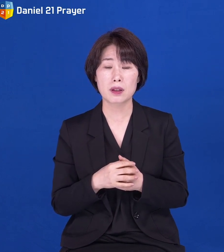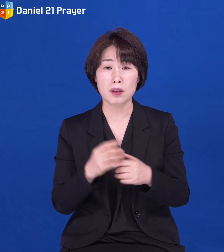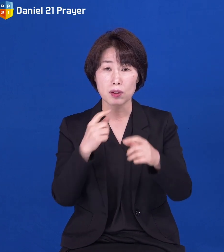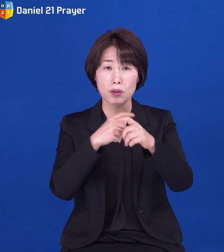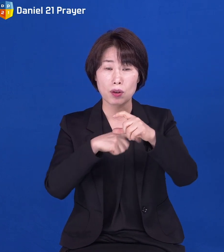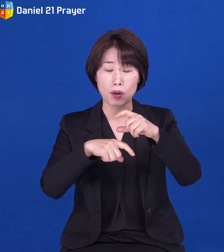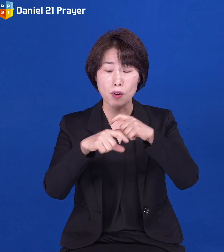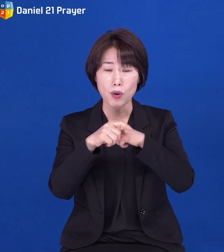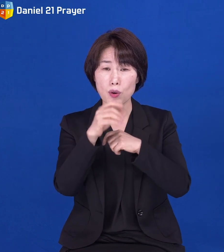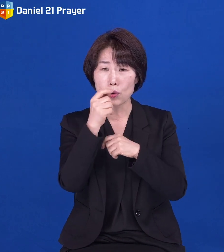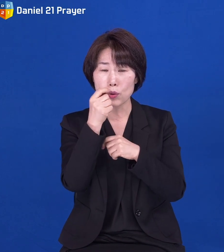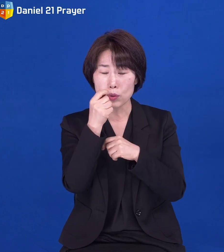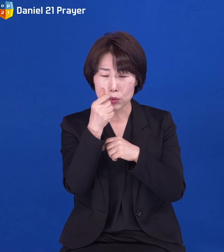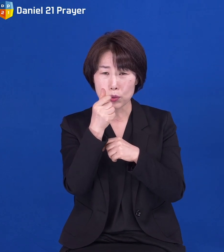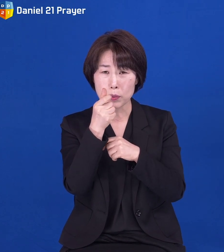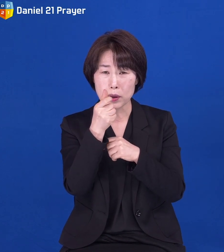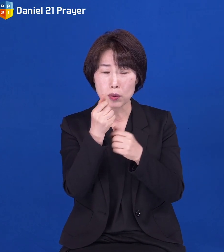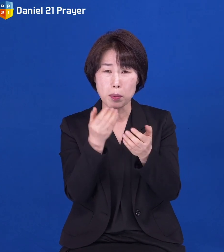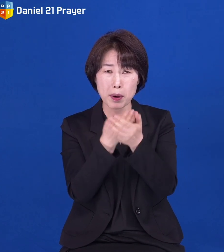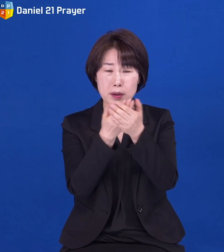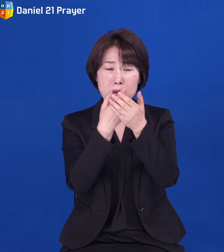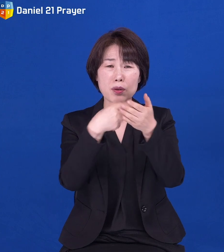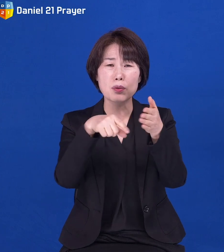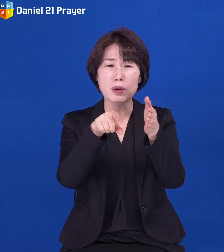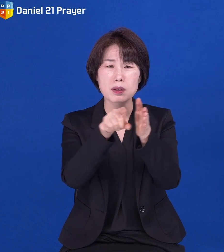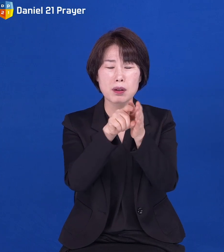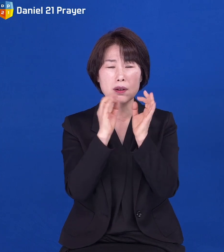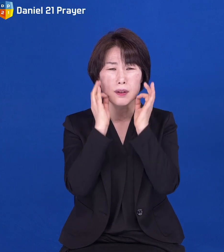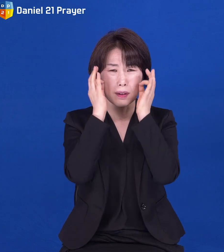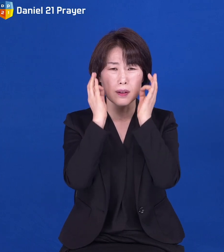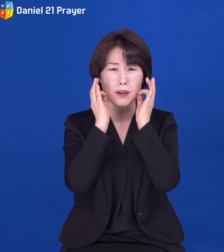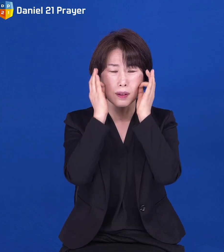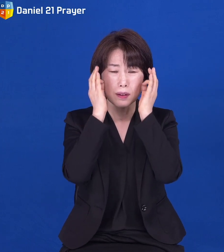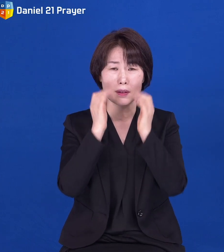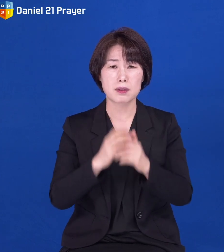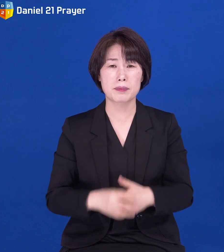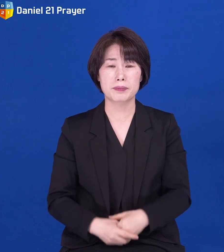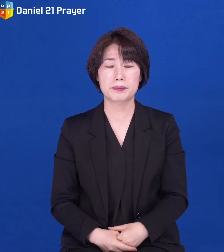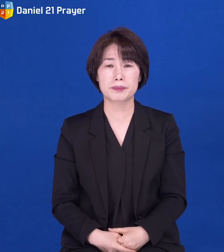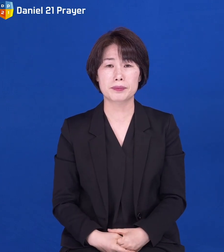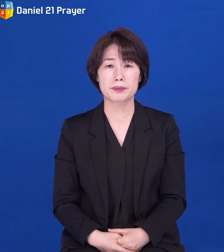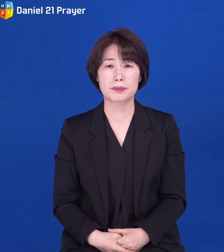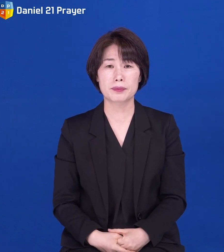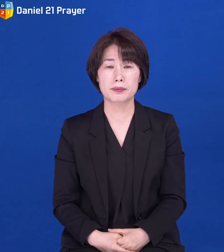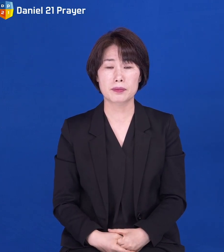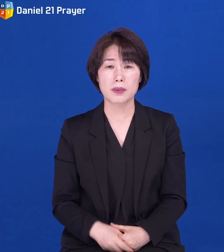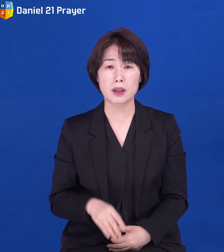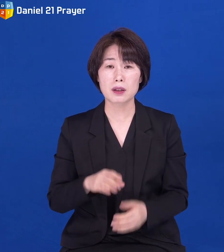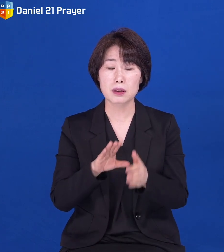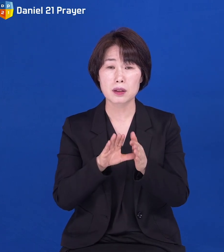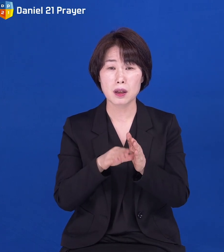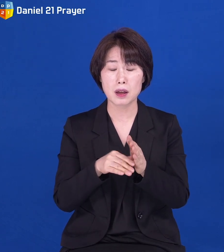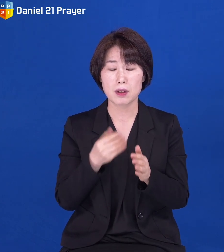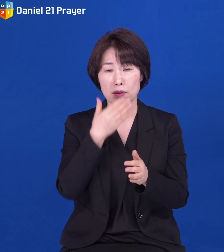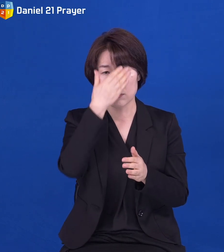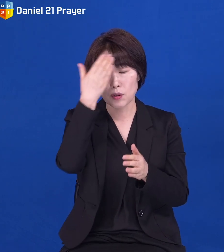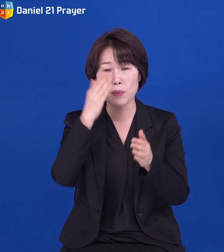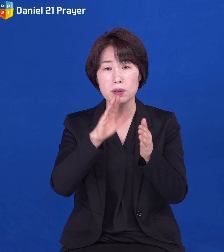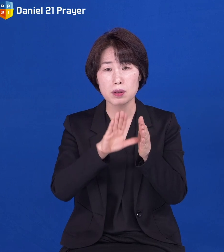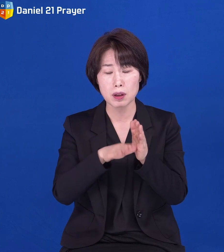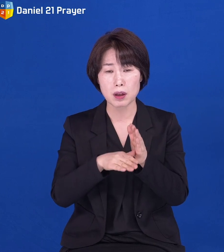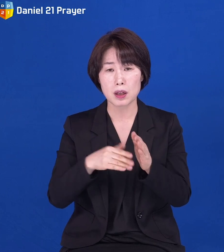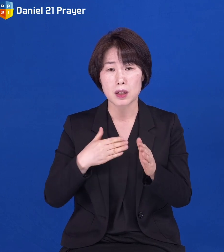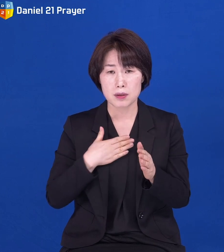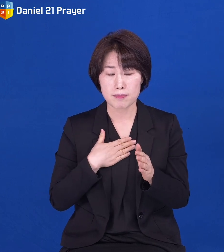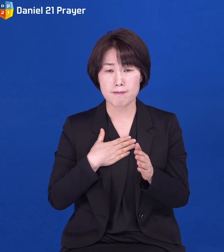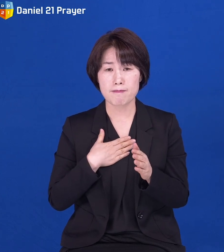해주려고. 그래 저희 저는 이제 그때 막 혈기왕성하고 젊고 이러니까 저는 막 뭐라도